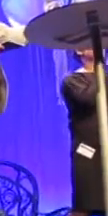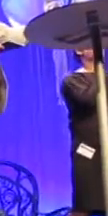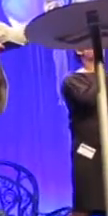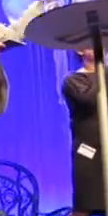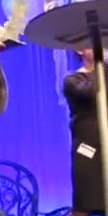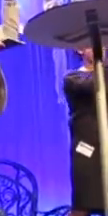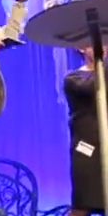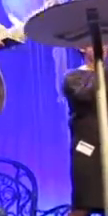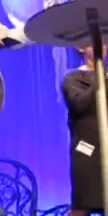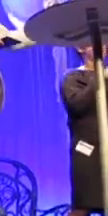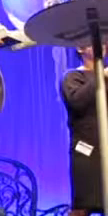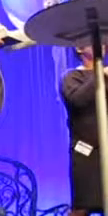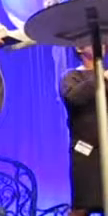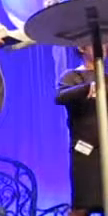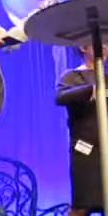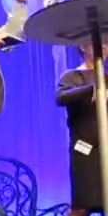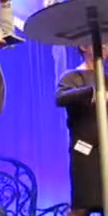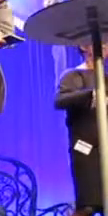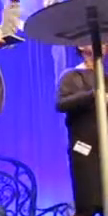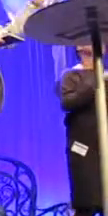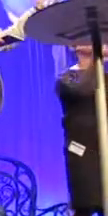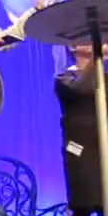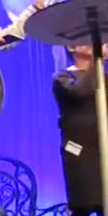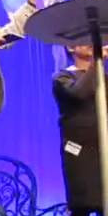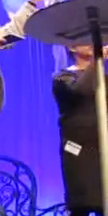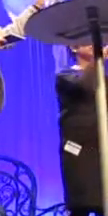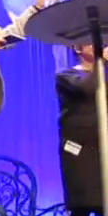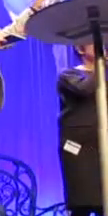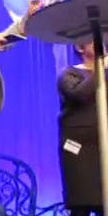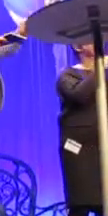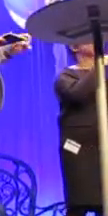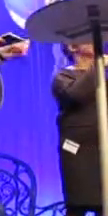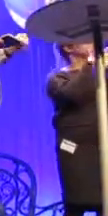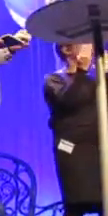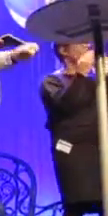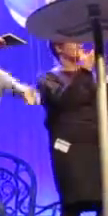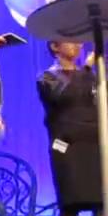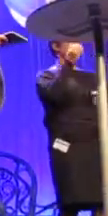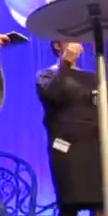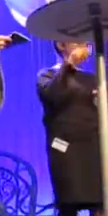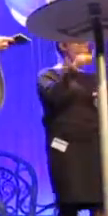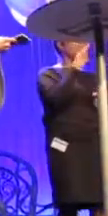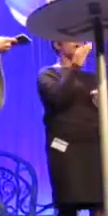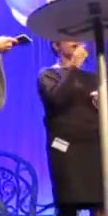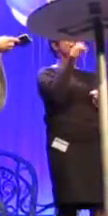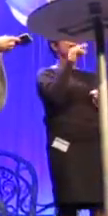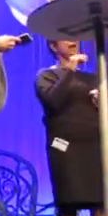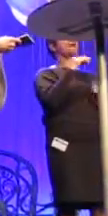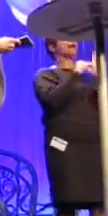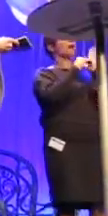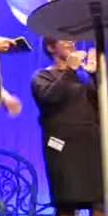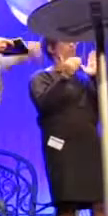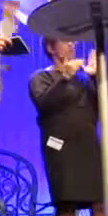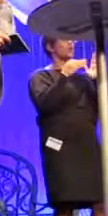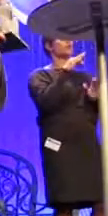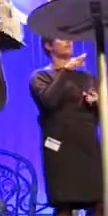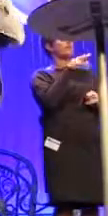IKEA, Louise König från Coop, Nina Ekelund Haga-initiativet och Helena Samuelsson från